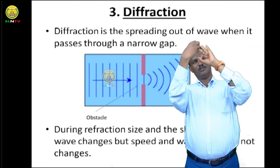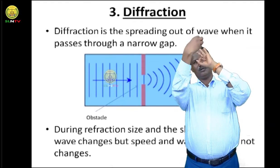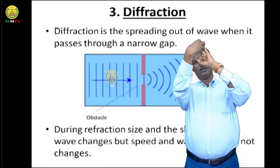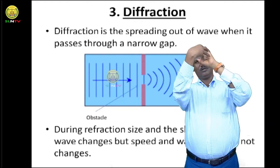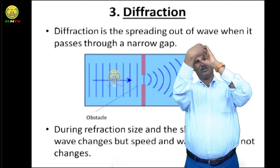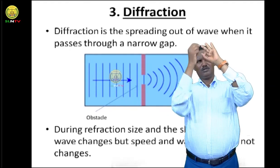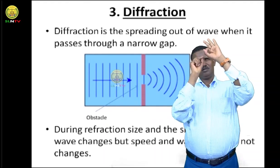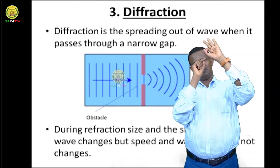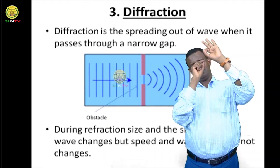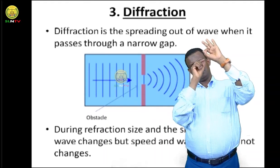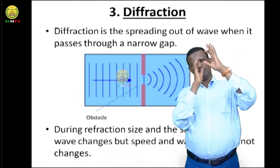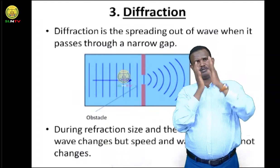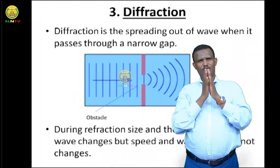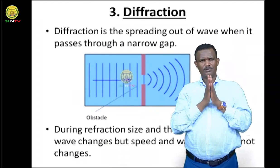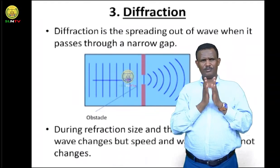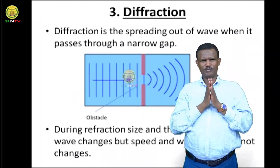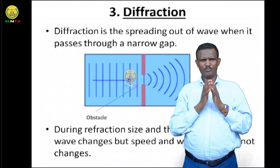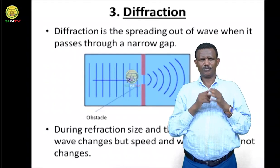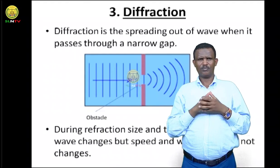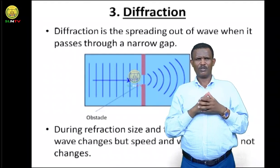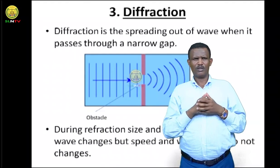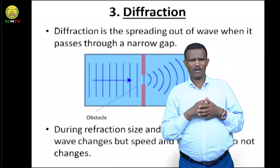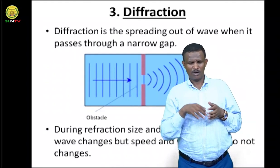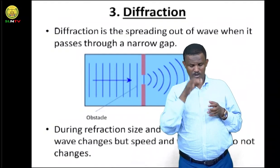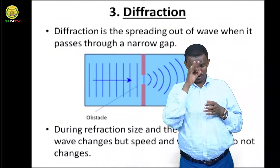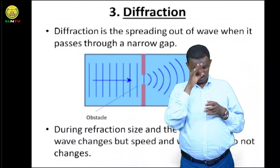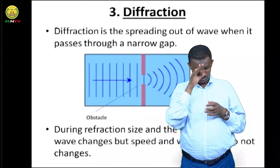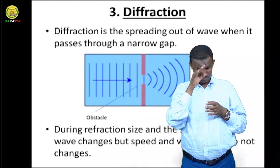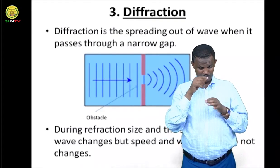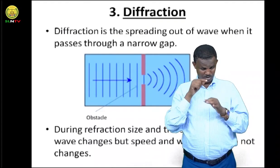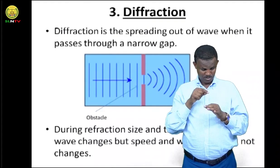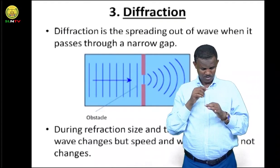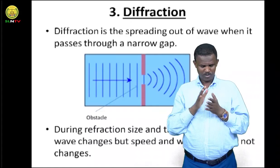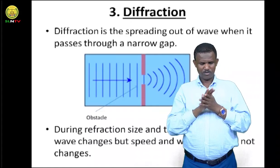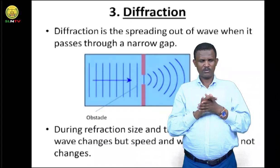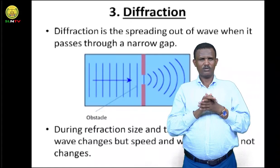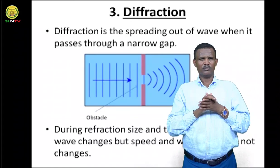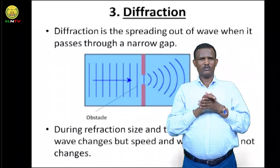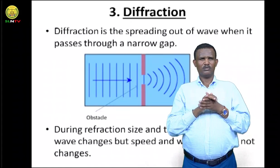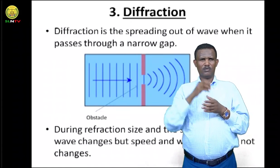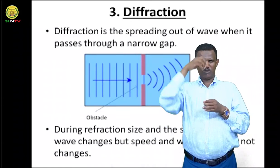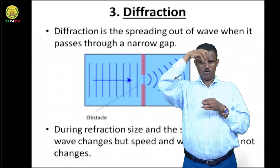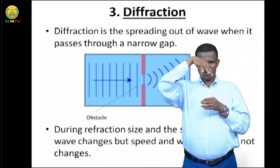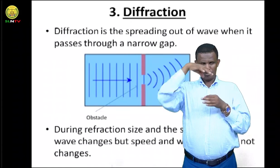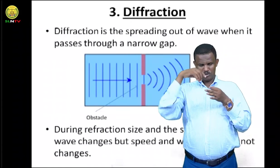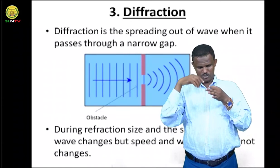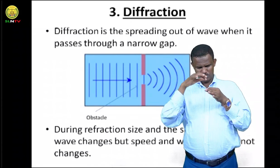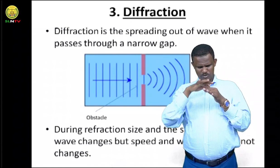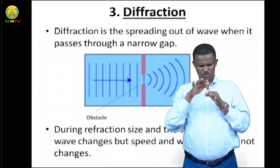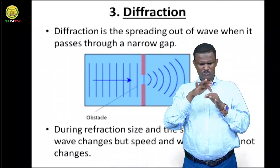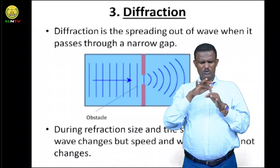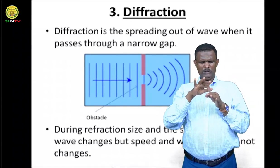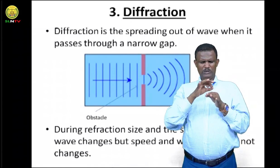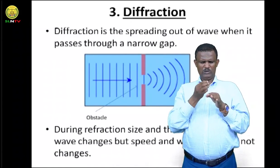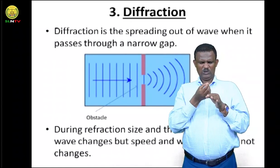dalooshantay haddaad istiraado gurigu aad buu daloolaayo dib u eeg meeshii cadceedaasi ka soo gelaysa guriga dib u eegtana waxaad